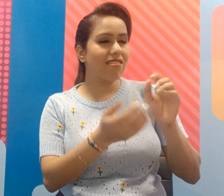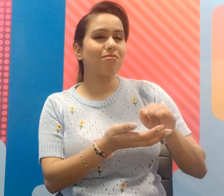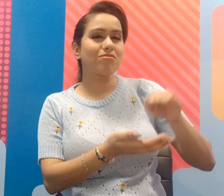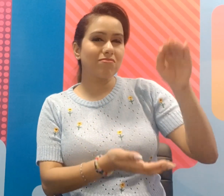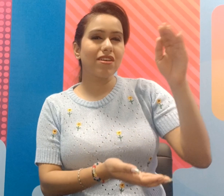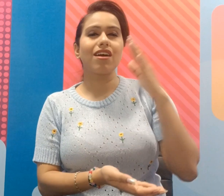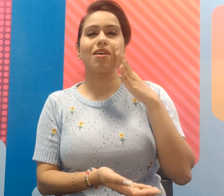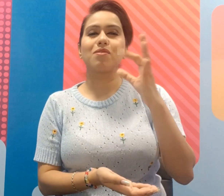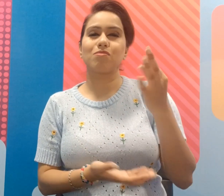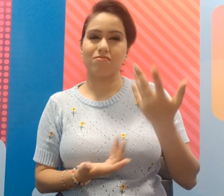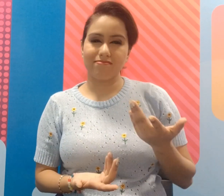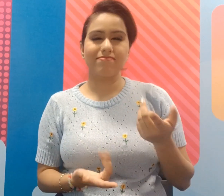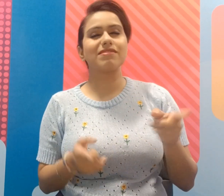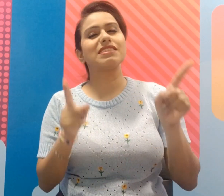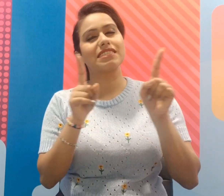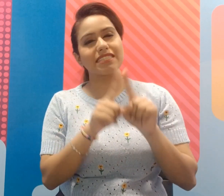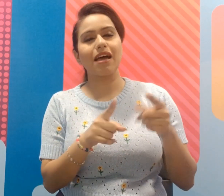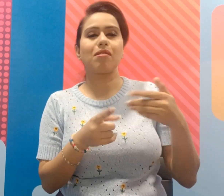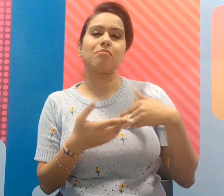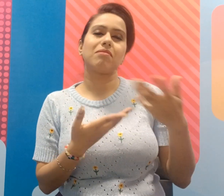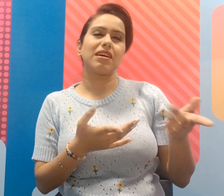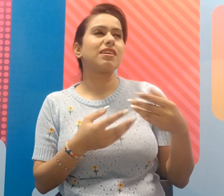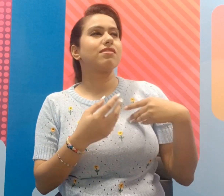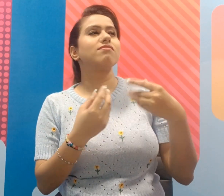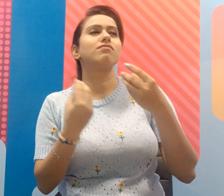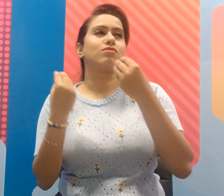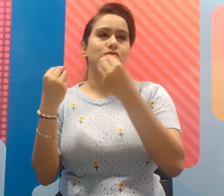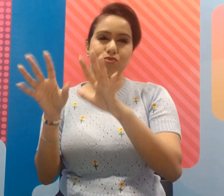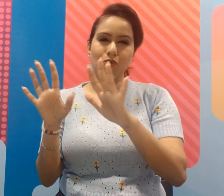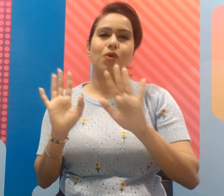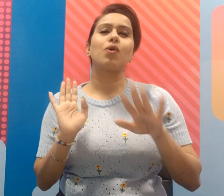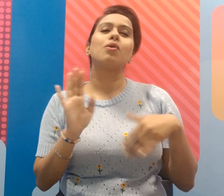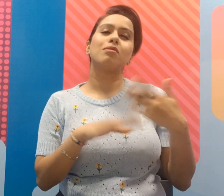तुम्हें वहीं छोड़ करके खुद की जान बचाना मुनासिब समझा।